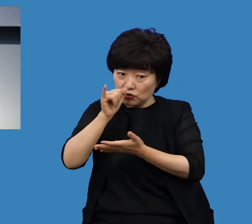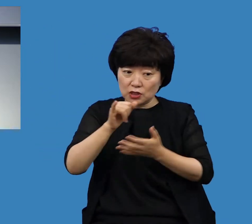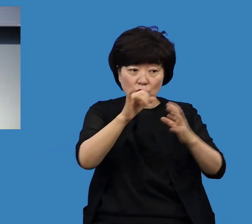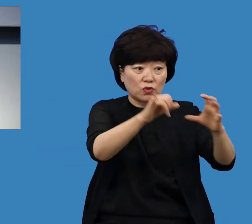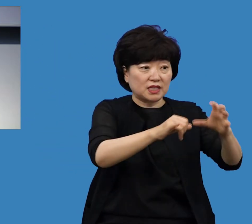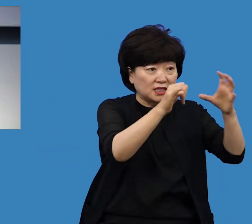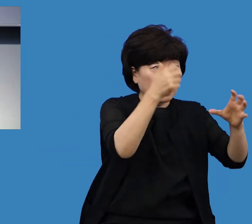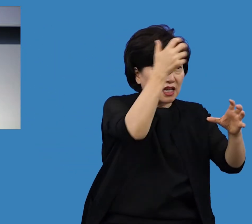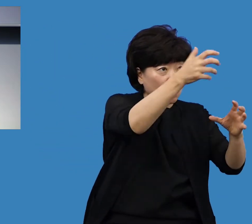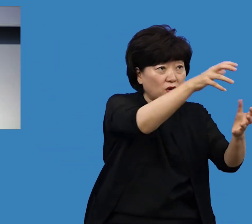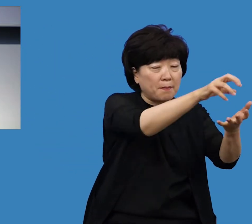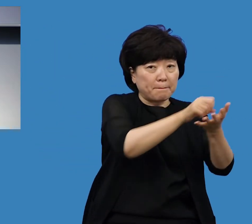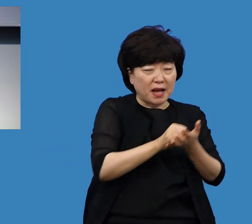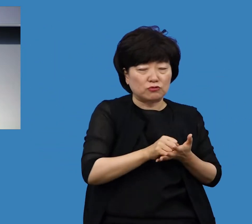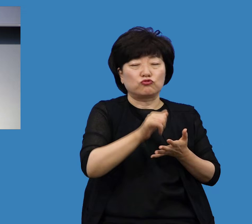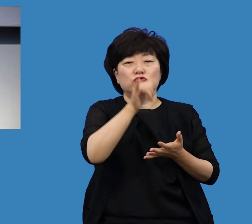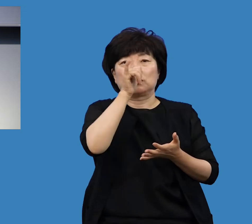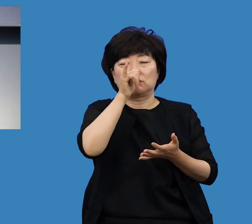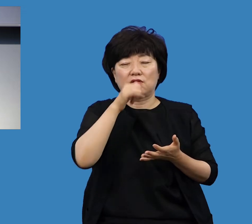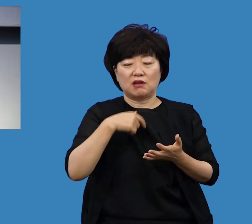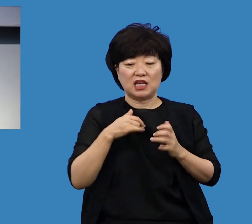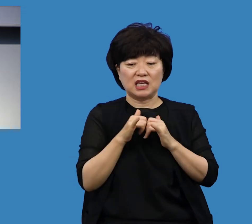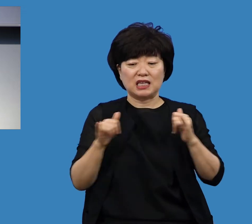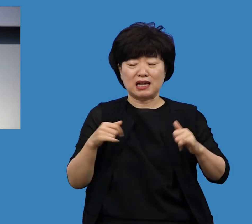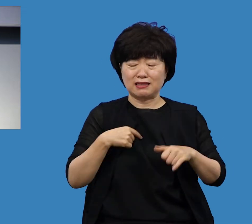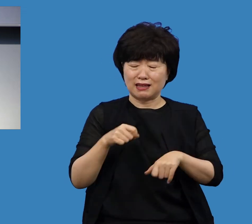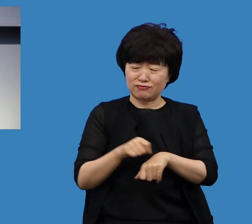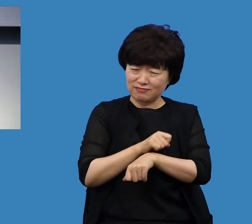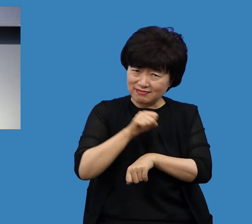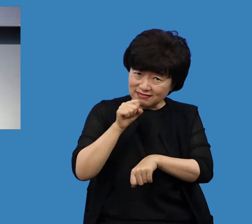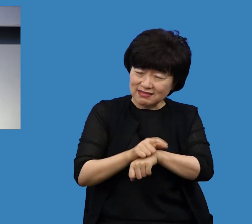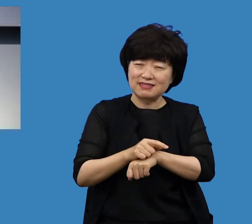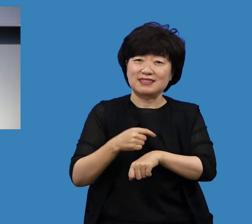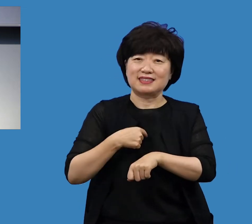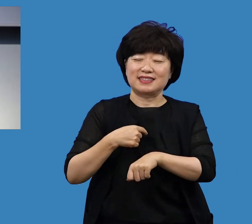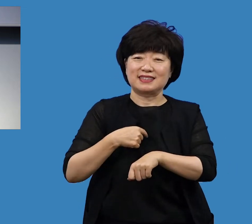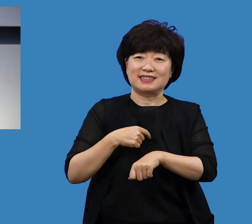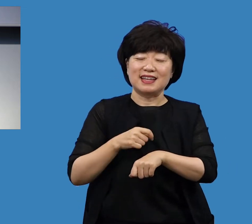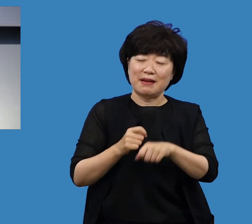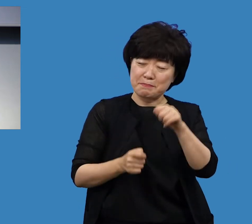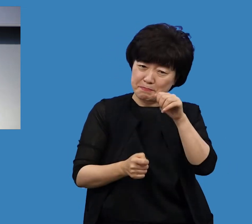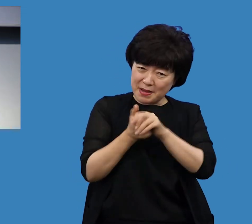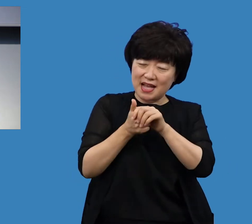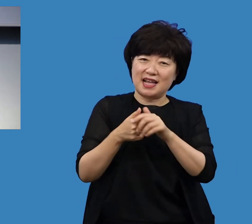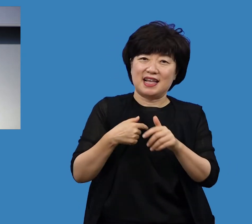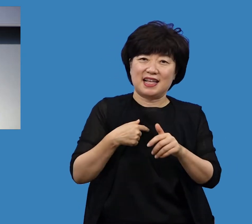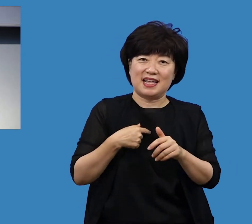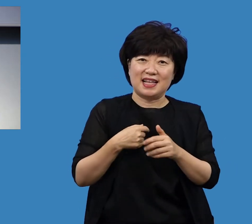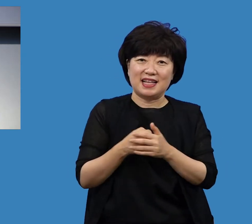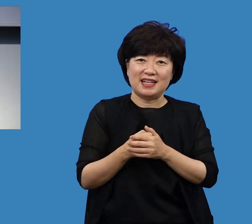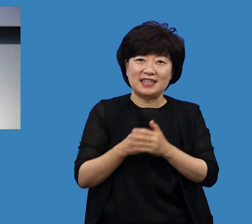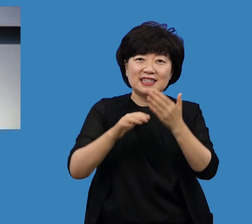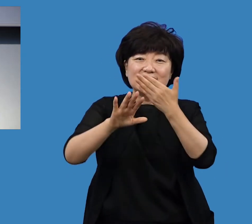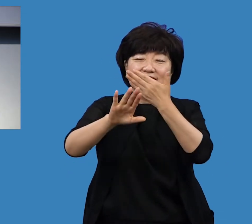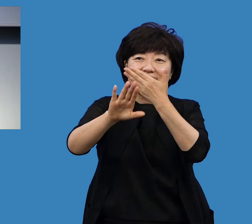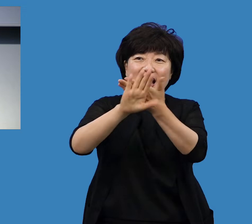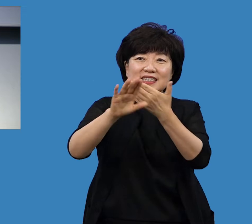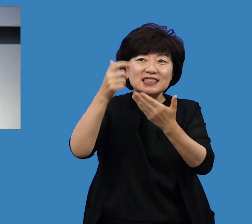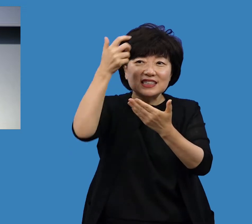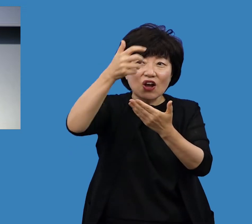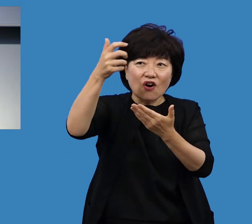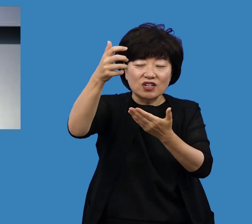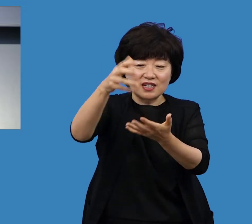거예요. 그래서 인간은 아주 독특한 존재입니다. 아주 독특한 존재인데 어떤 존재냐면 다른 영을 받아들일